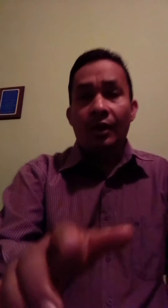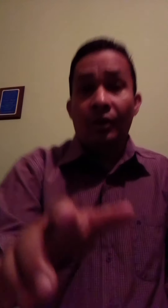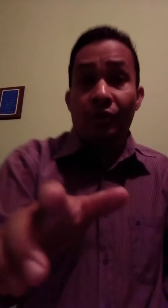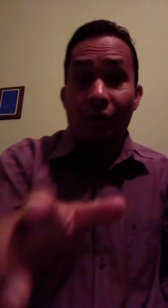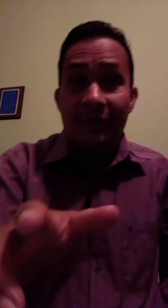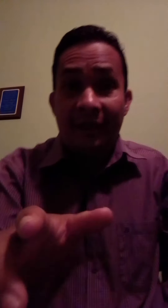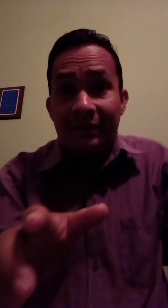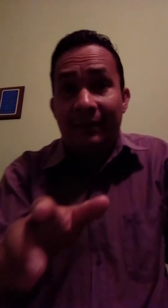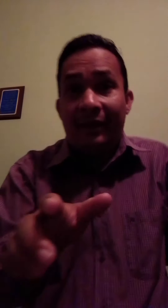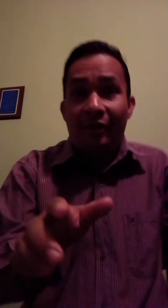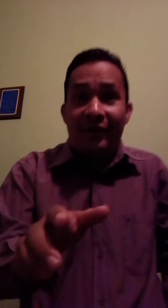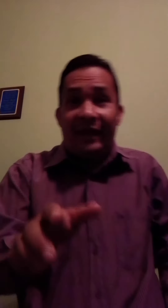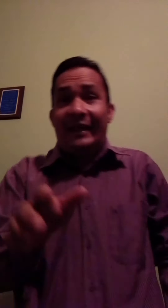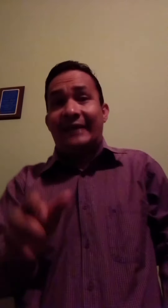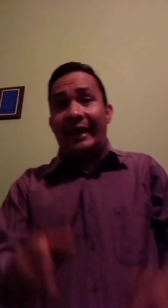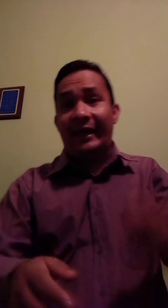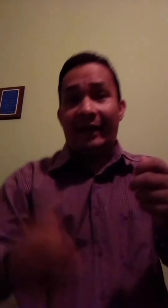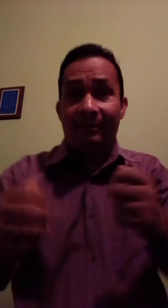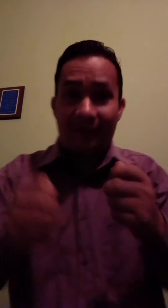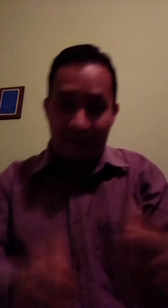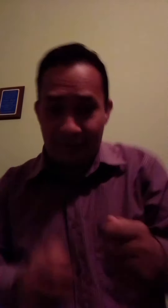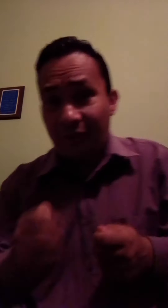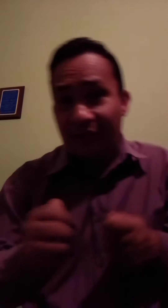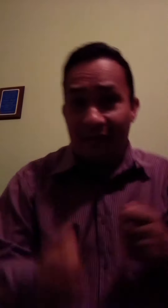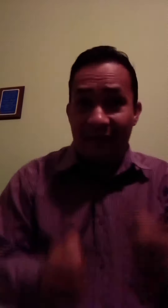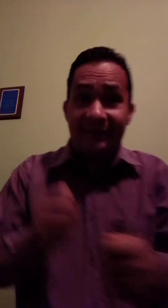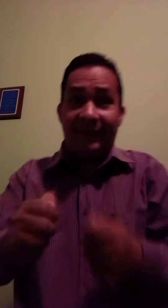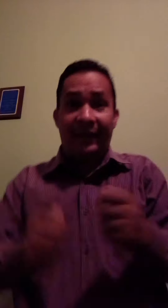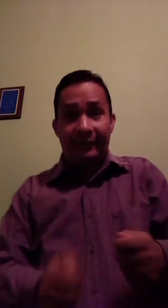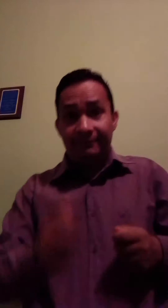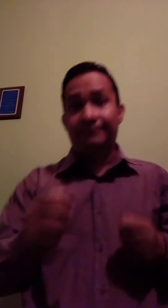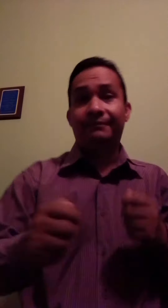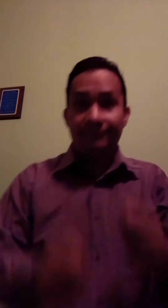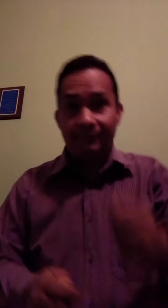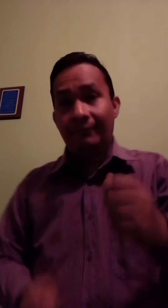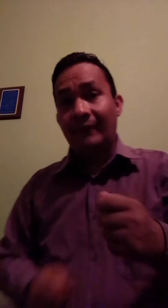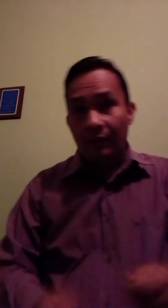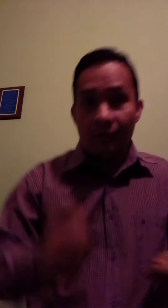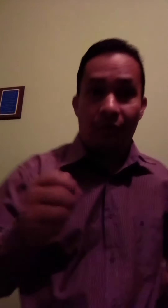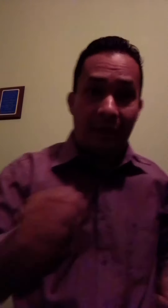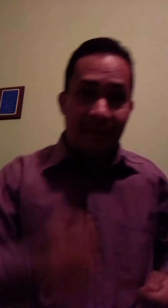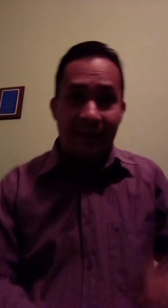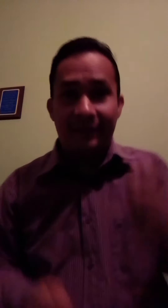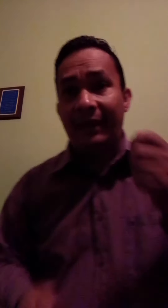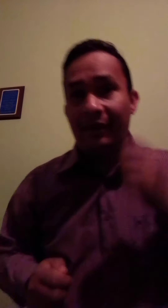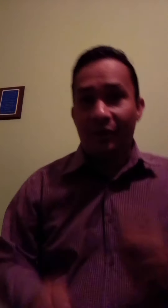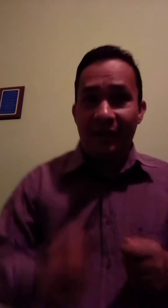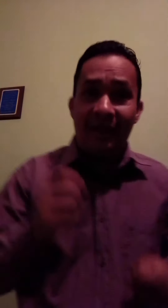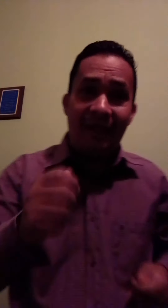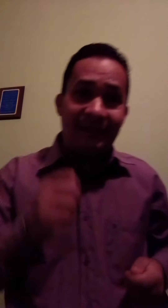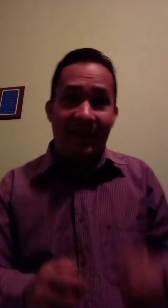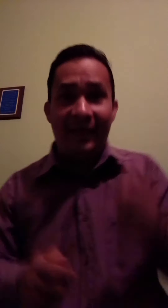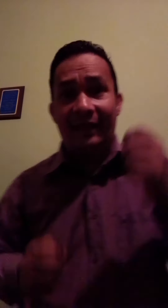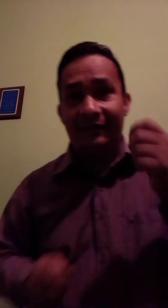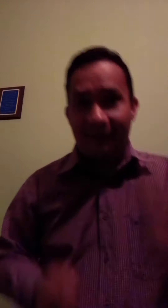No le tengas miedo, dile a ese gigante, yo te venceré No le tengas miedo, dile a ese gigante,